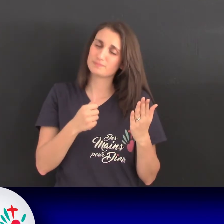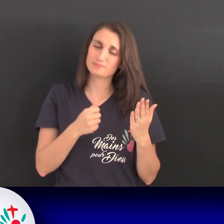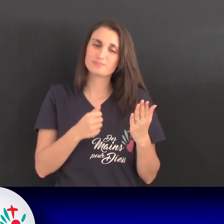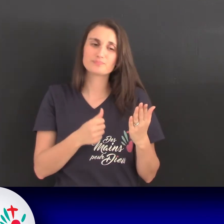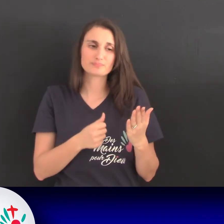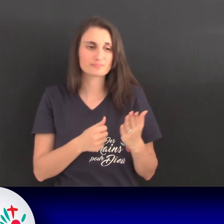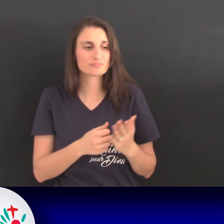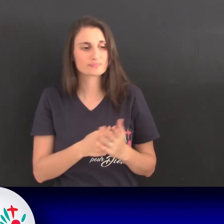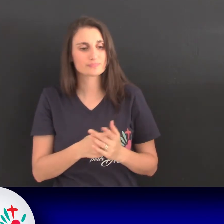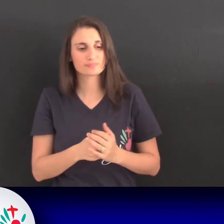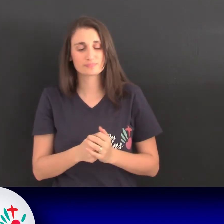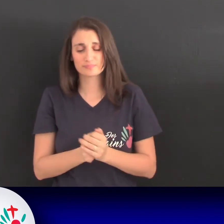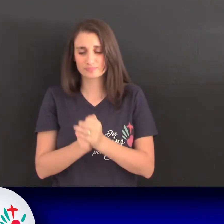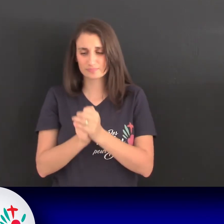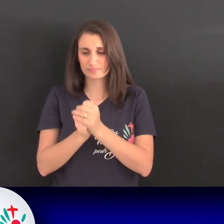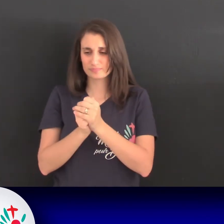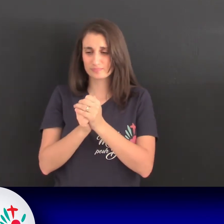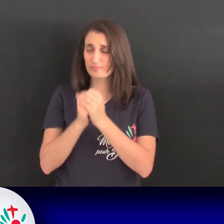parole, je